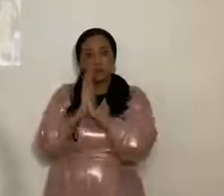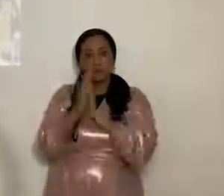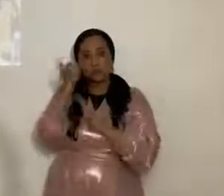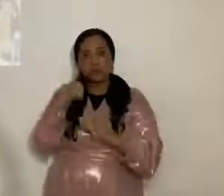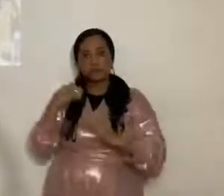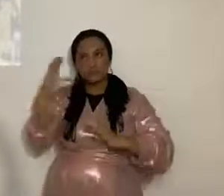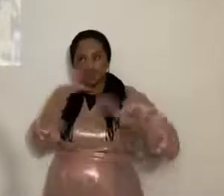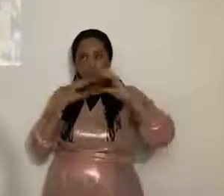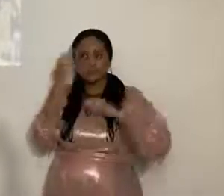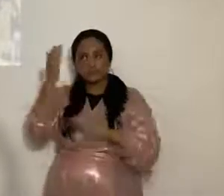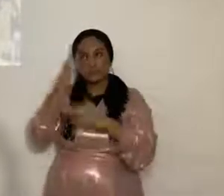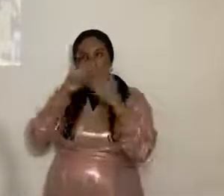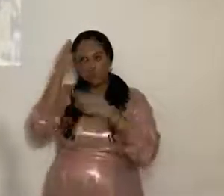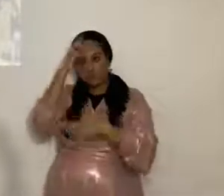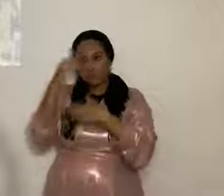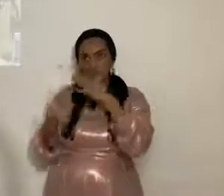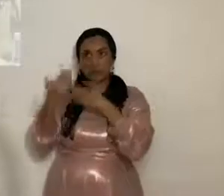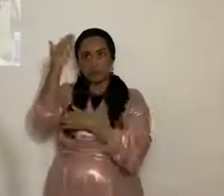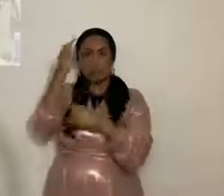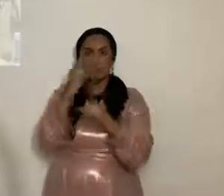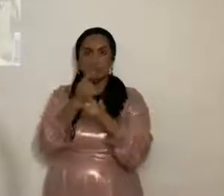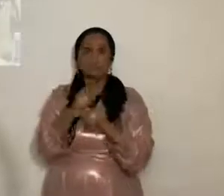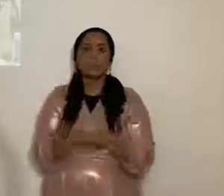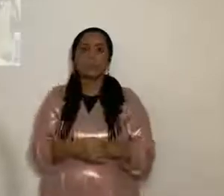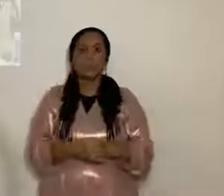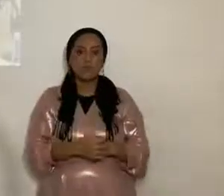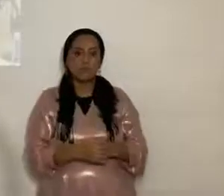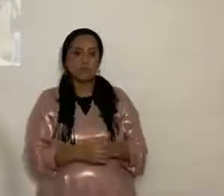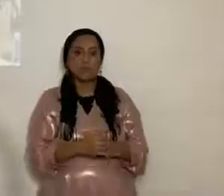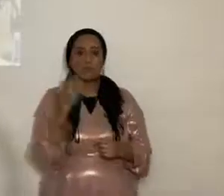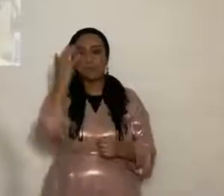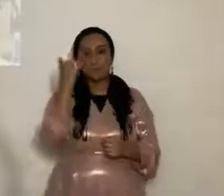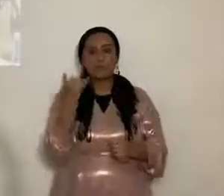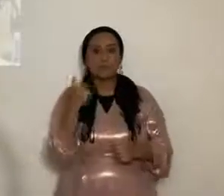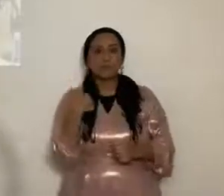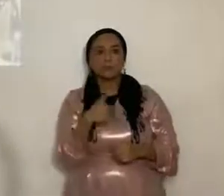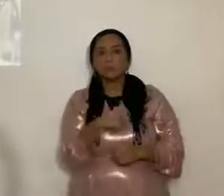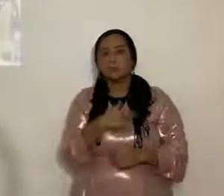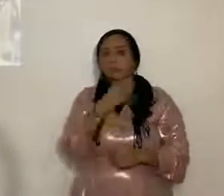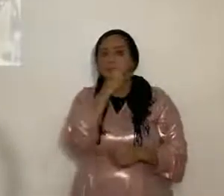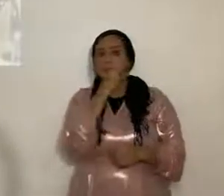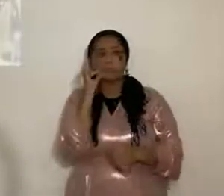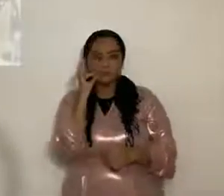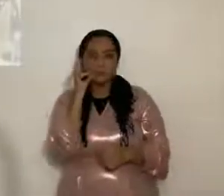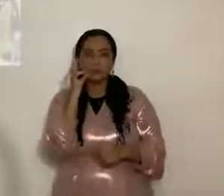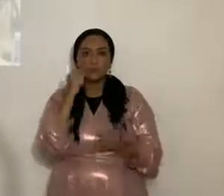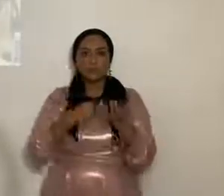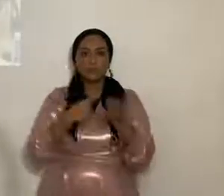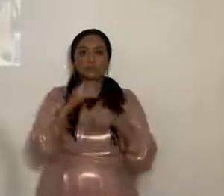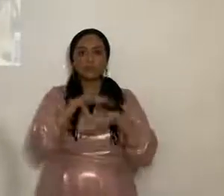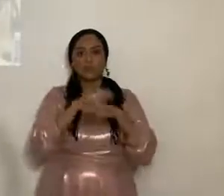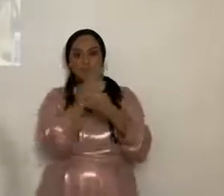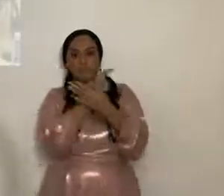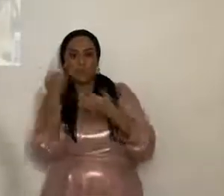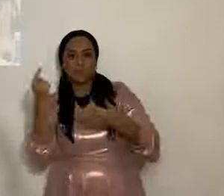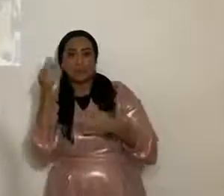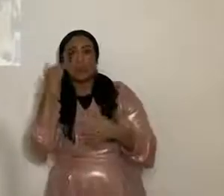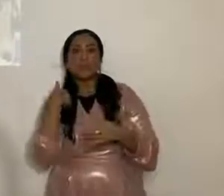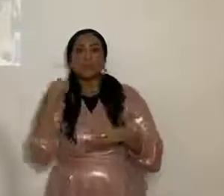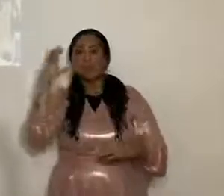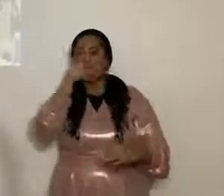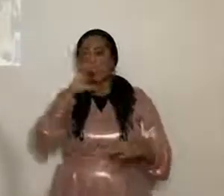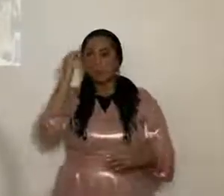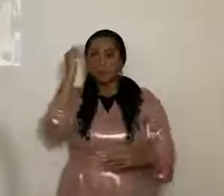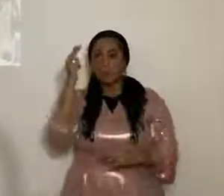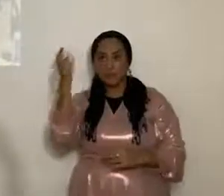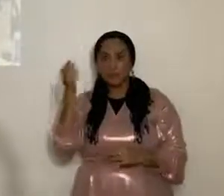eso buscamos al Eterno de madrugada, ¿verdad? Amados Sahim, por eso hacemos ayunos intercalados entre semana. ¿Por qué? Porque buscamos